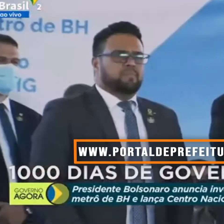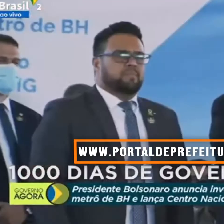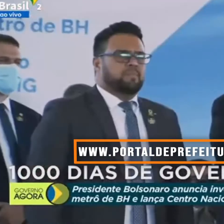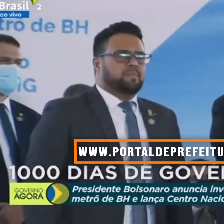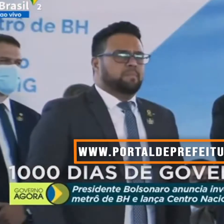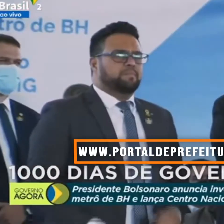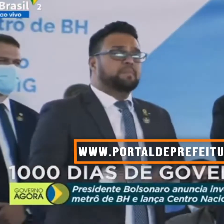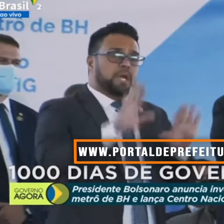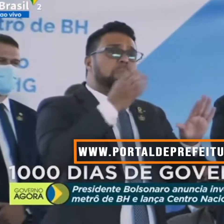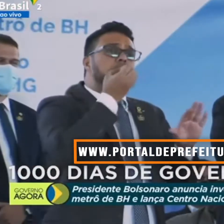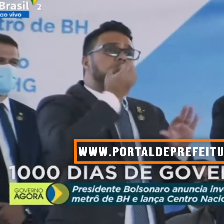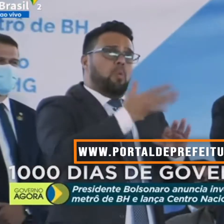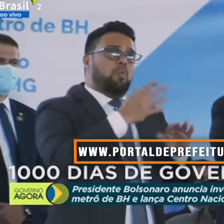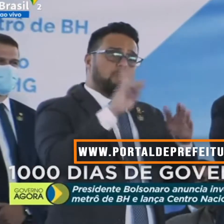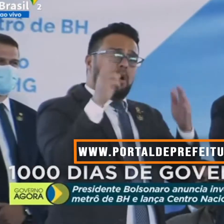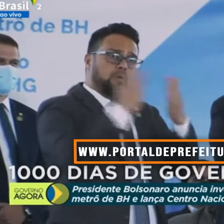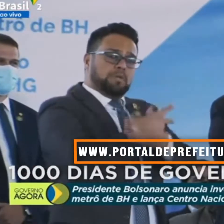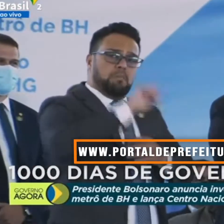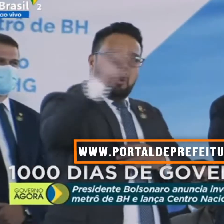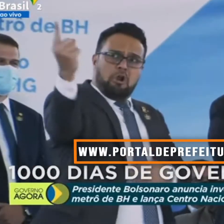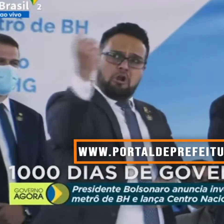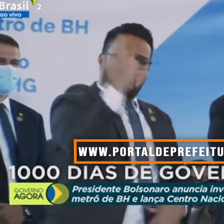Isso é bom que aconteça.